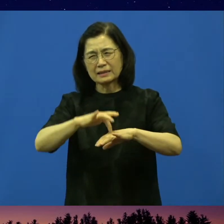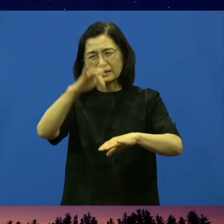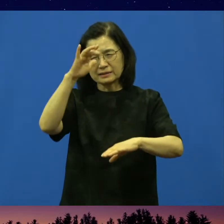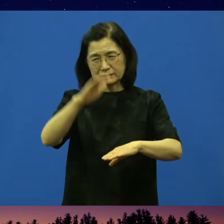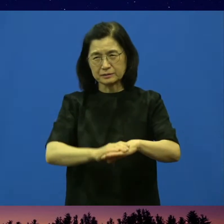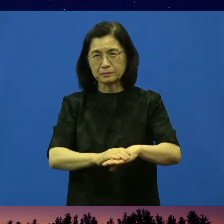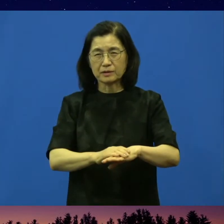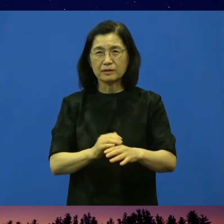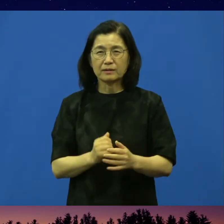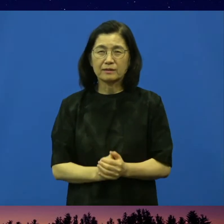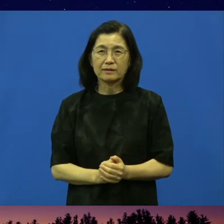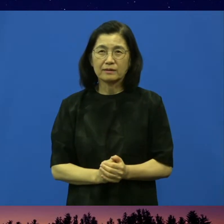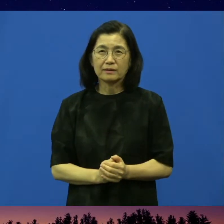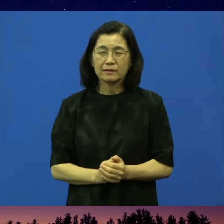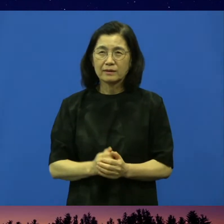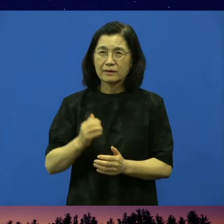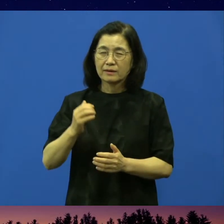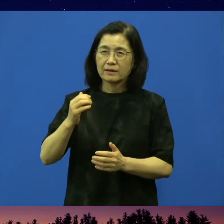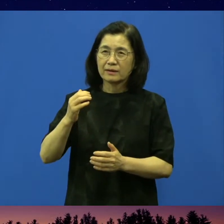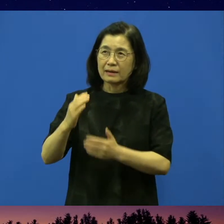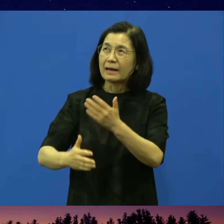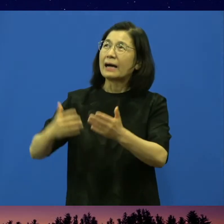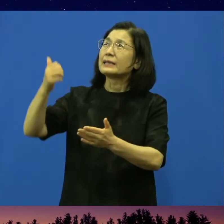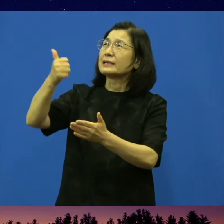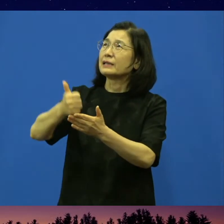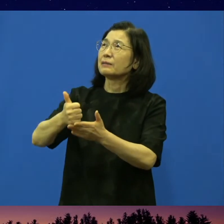하나님 일단 돈 내놓고 얘기하세요.